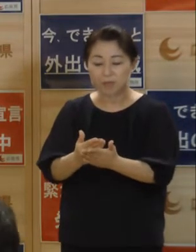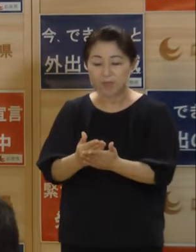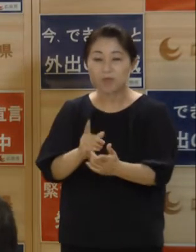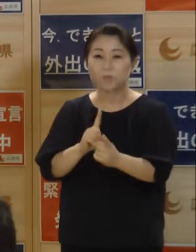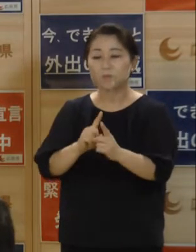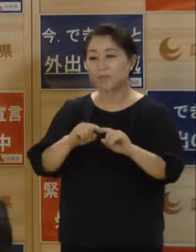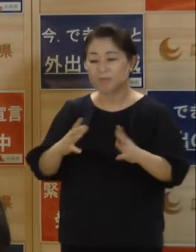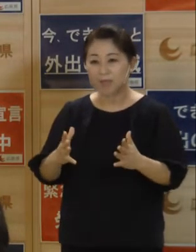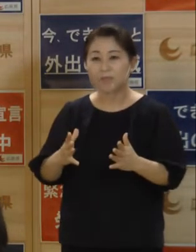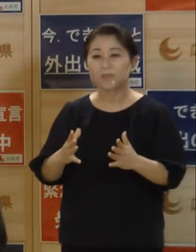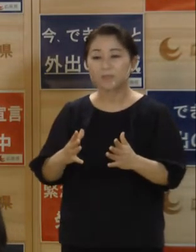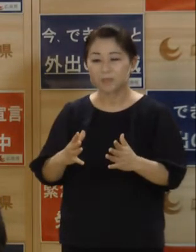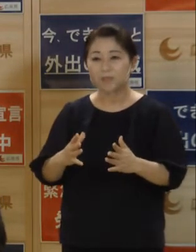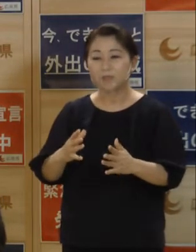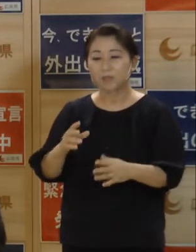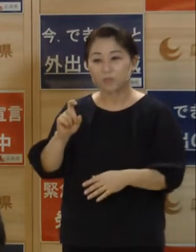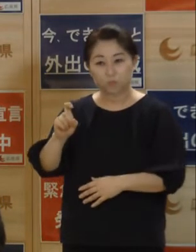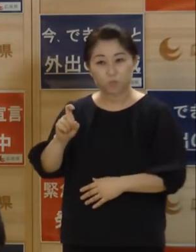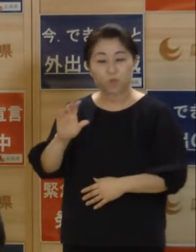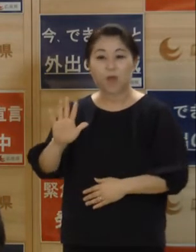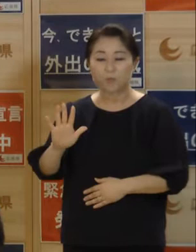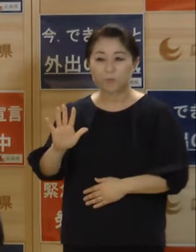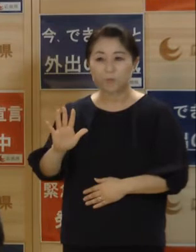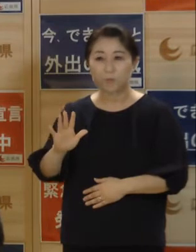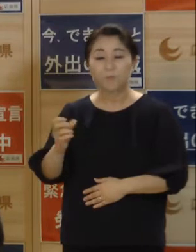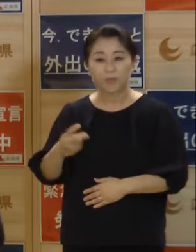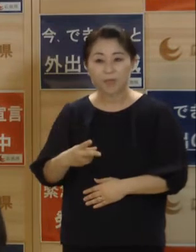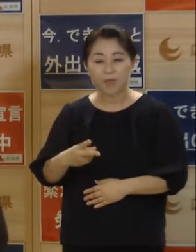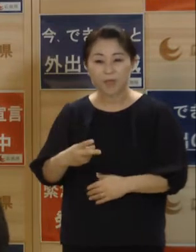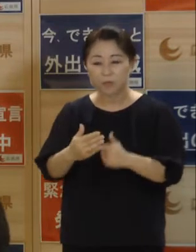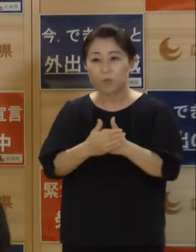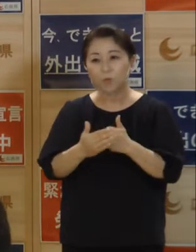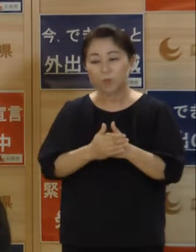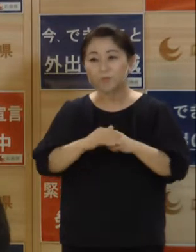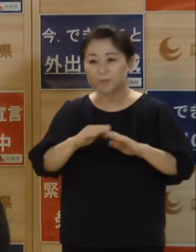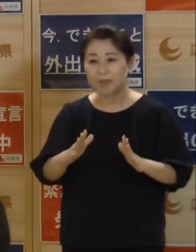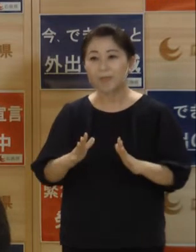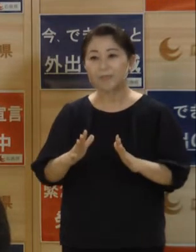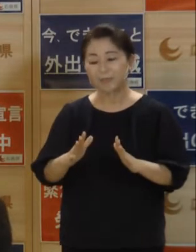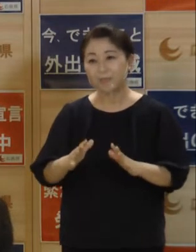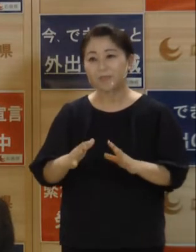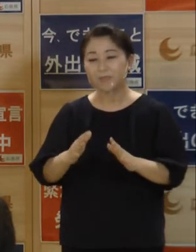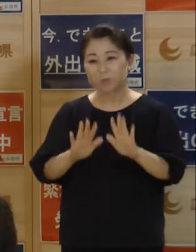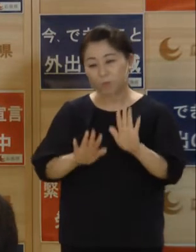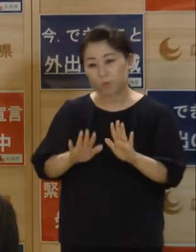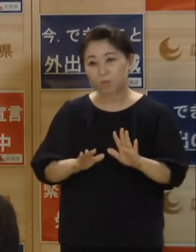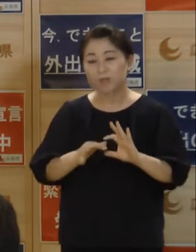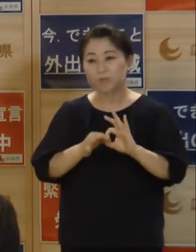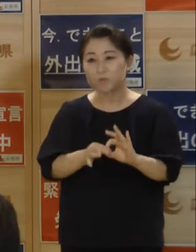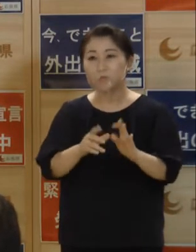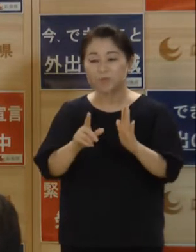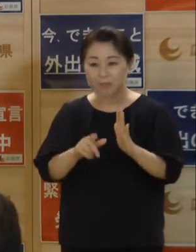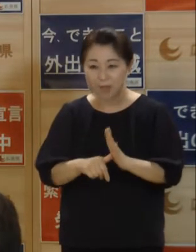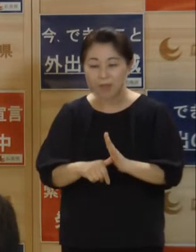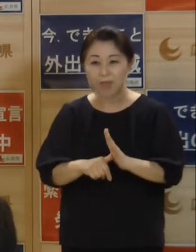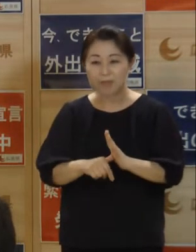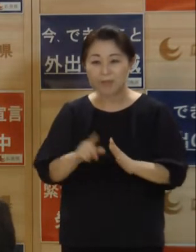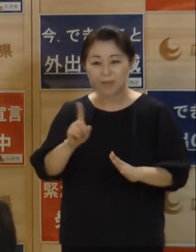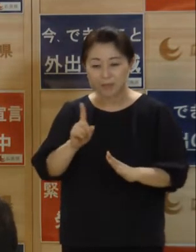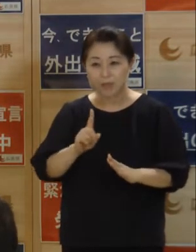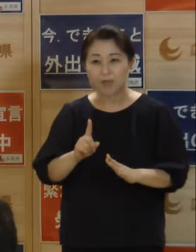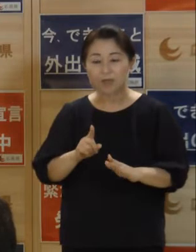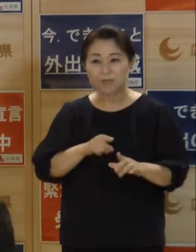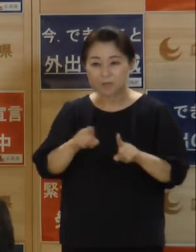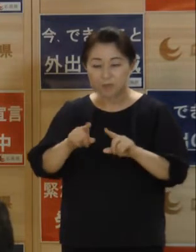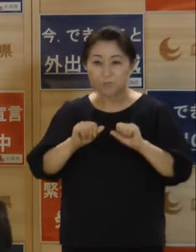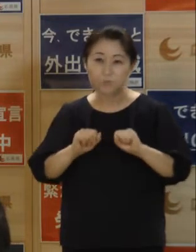、でその後の手続きを経ても協力してくれない状況が続いたら6月第3週頃には命令を出すというのは見通しを示